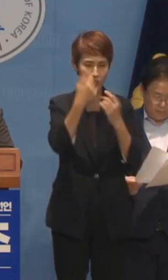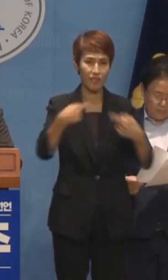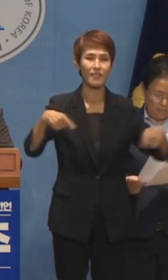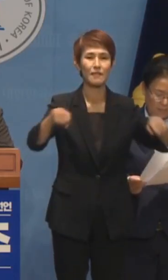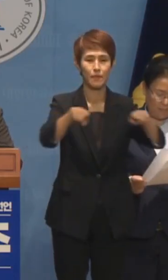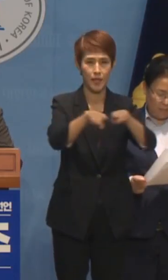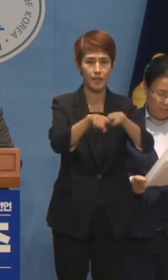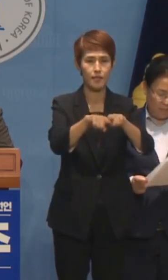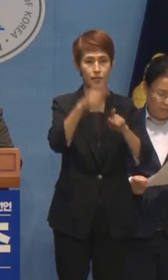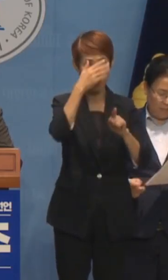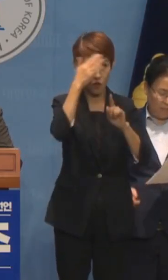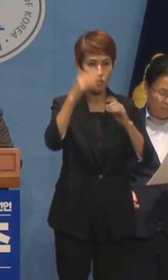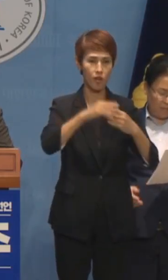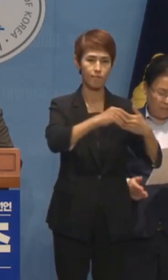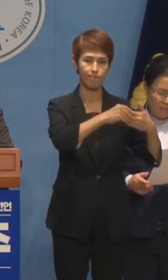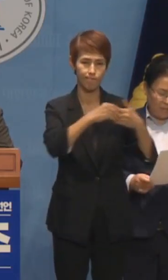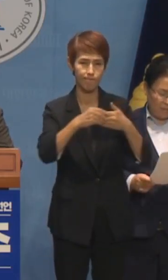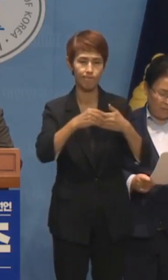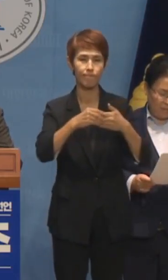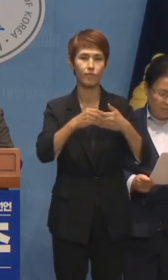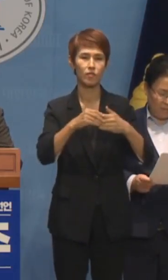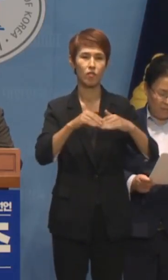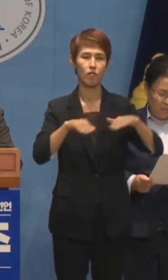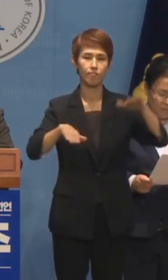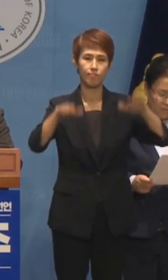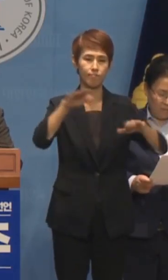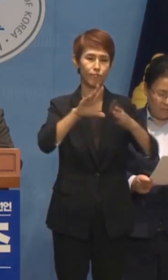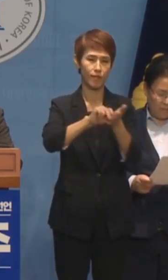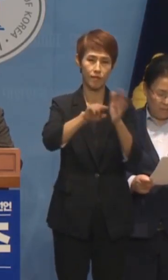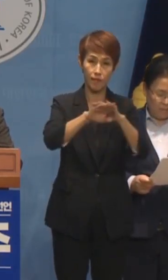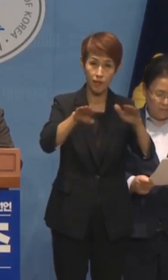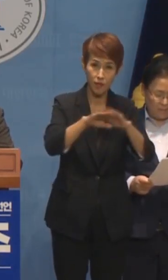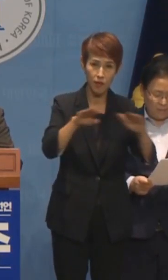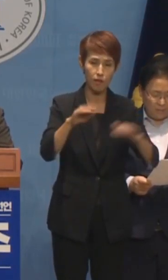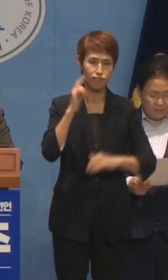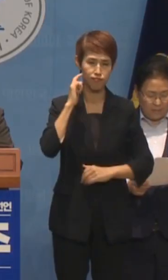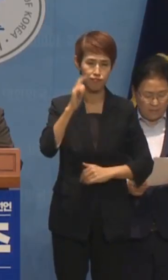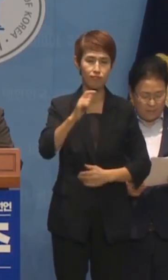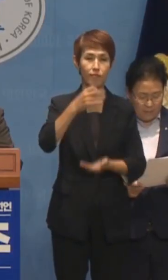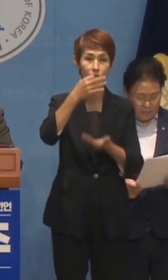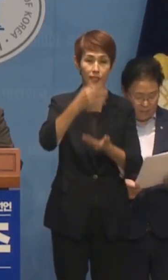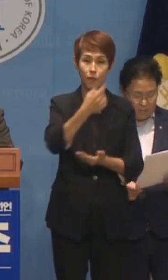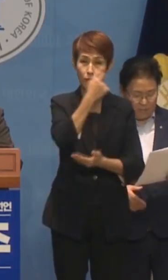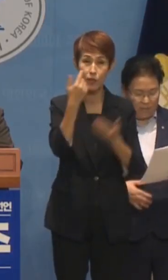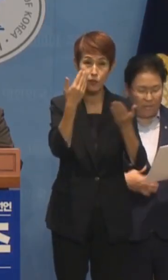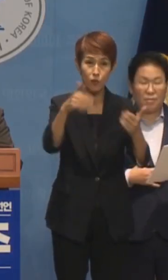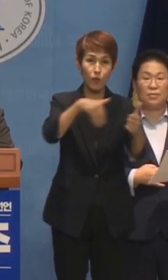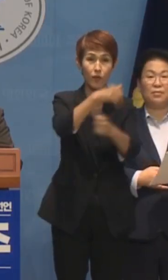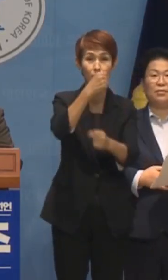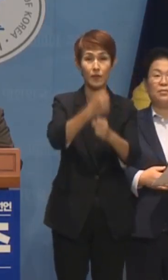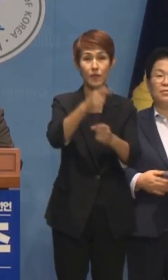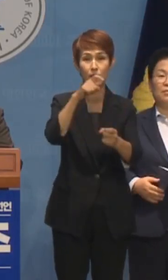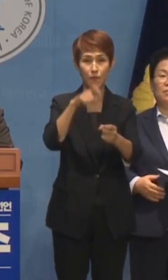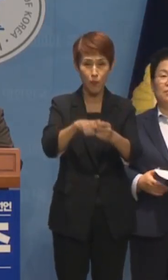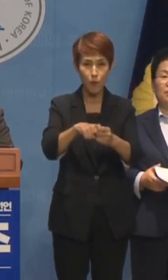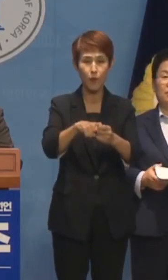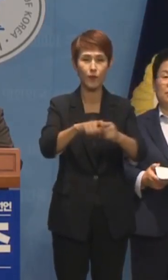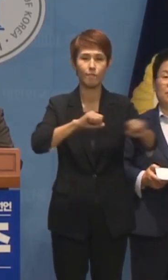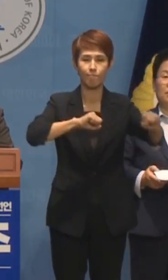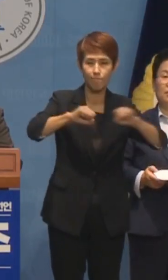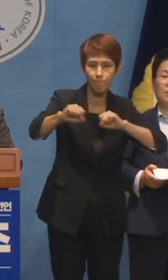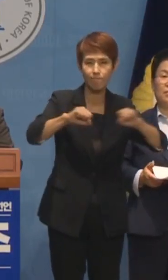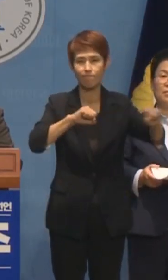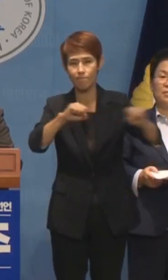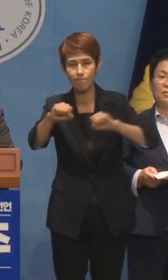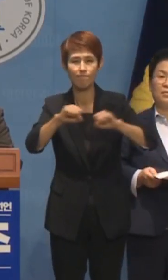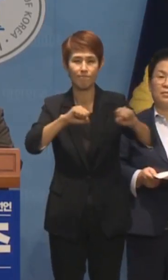청년의 주도성, 격차 해소, 지속성의 가치를 보장하는 환경을 만들기 위해 폭넓은 위치에서